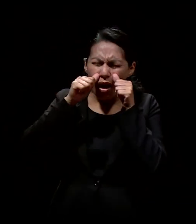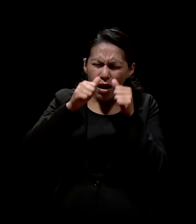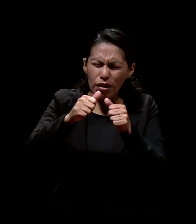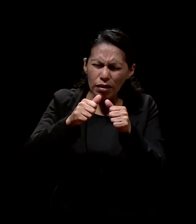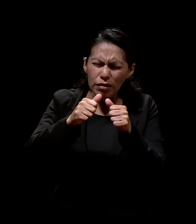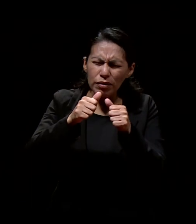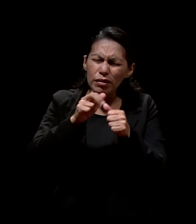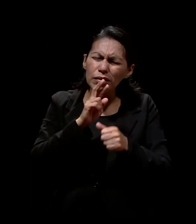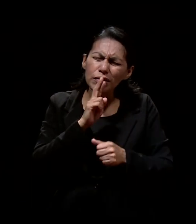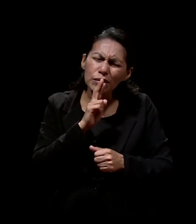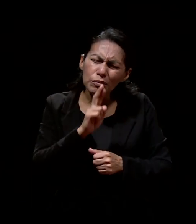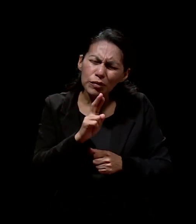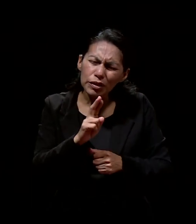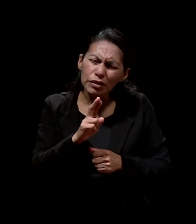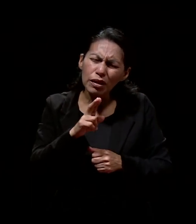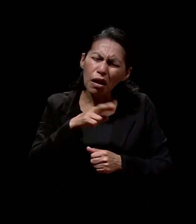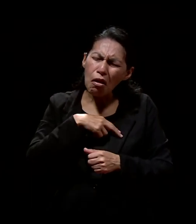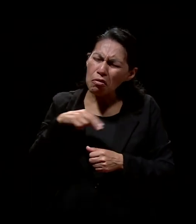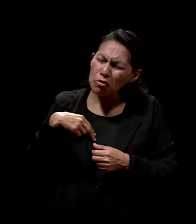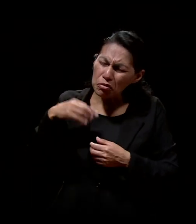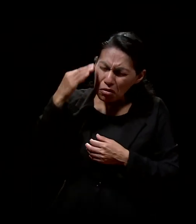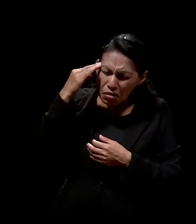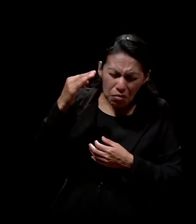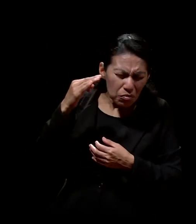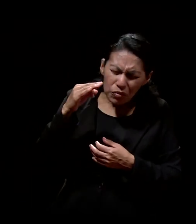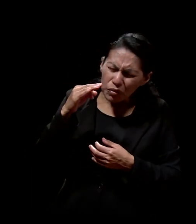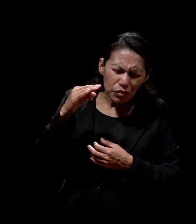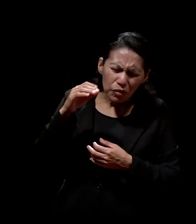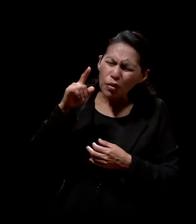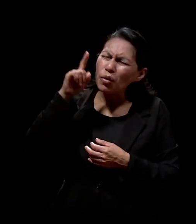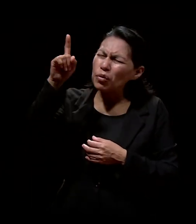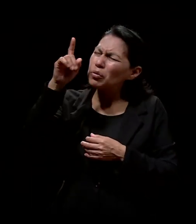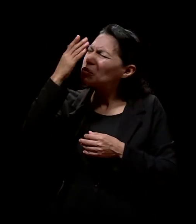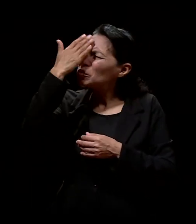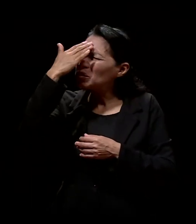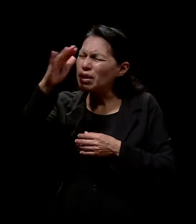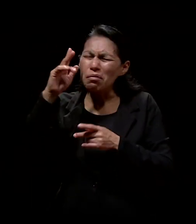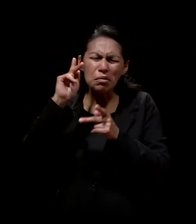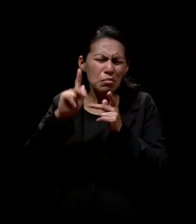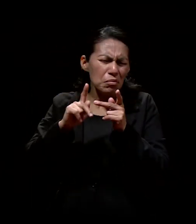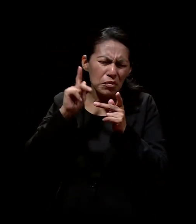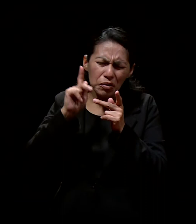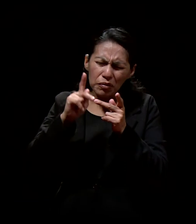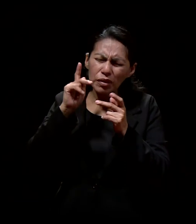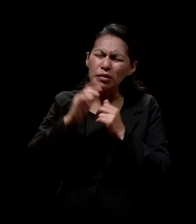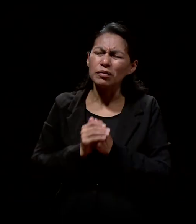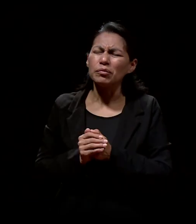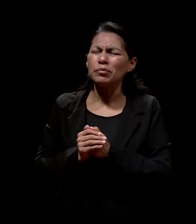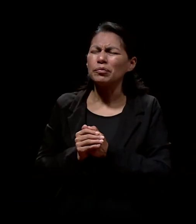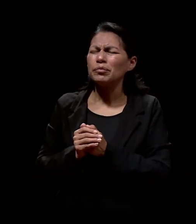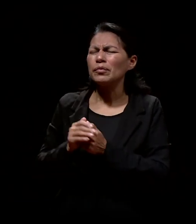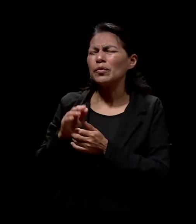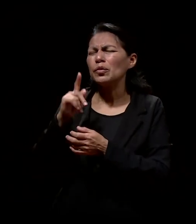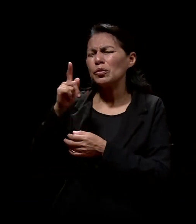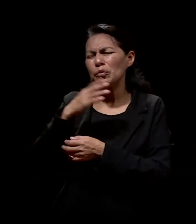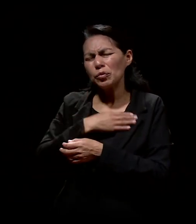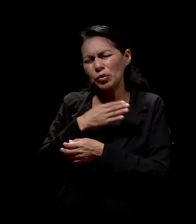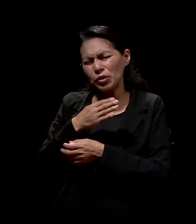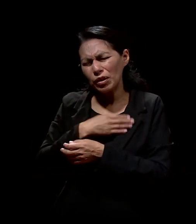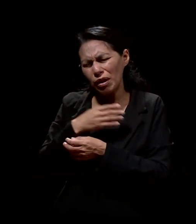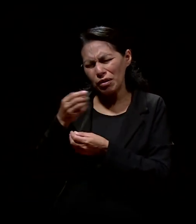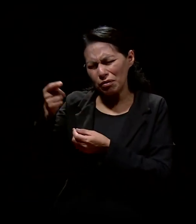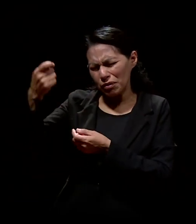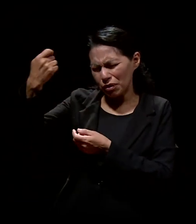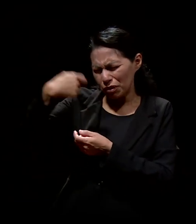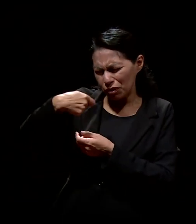vez nuestro tiempo no es tu tiempo, pero tú obras, Señor, en el momento perfecto. Amén. Gracias por tus bondades y elevamos a ti,